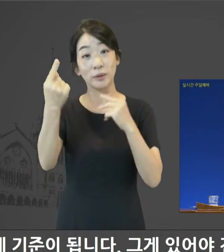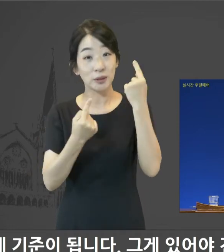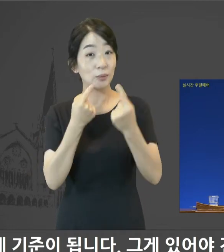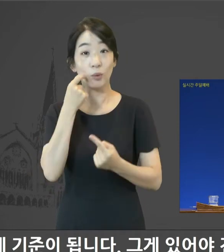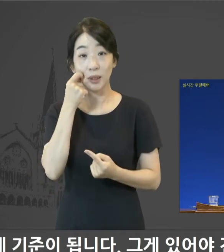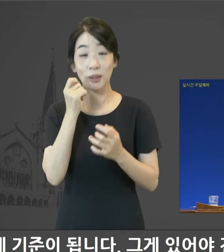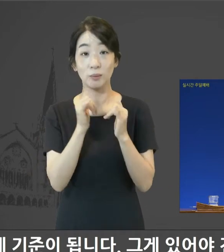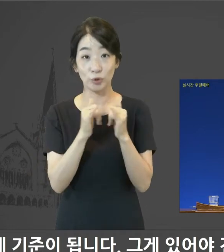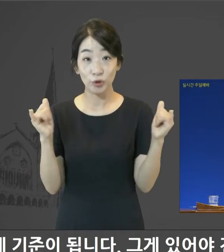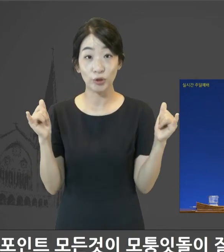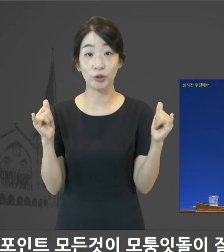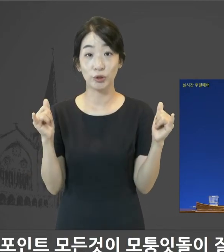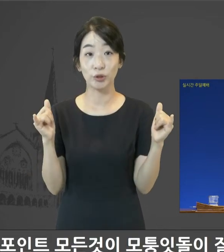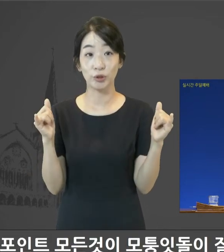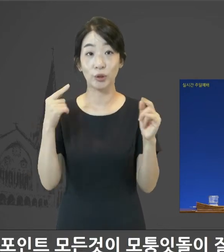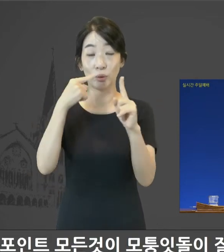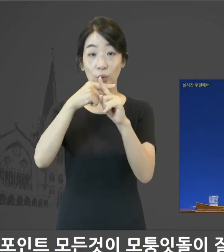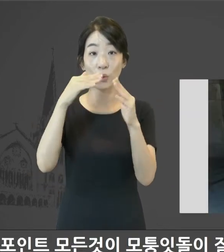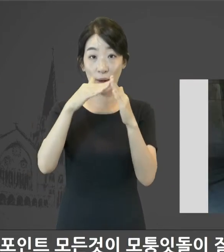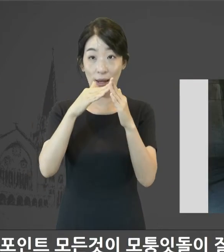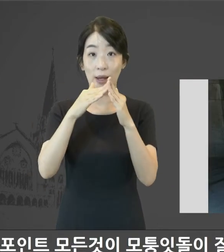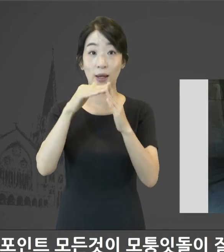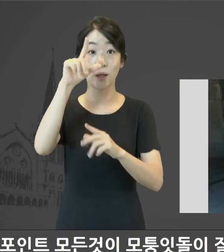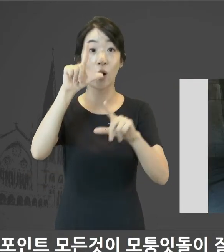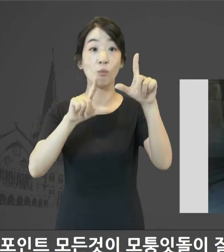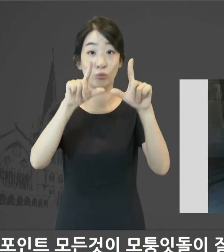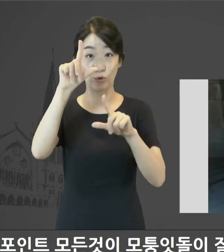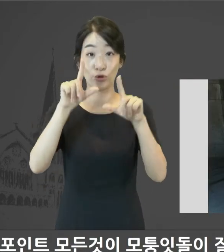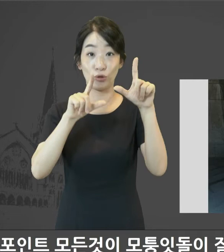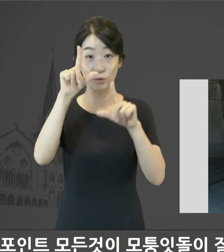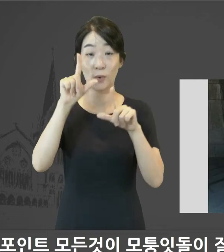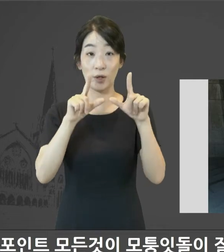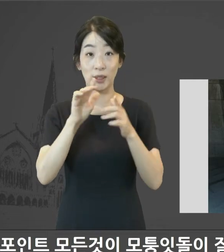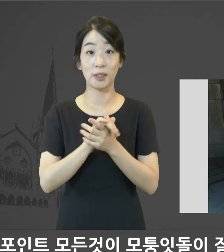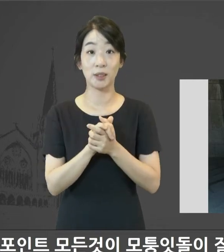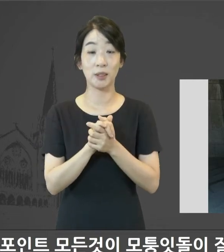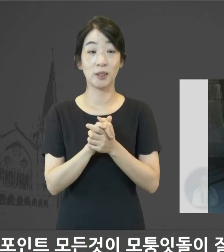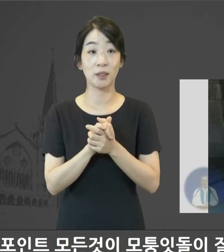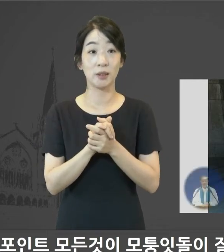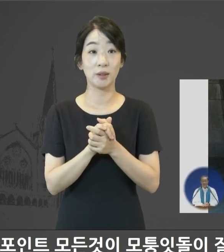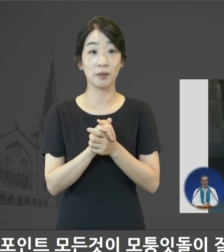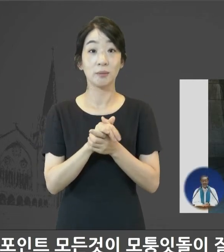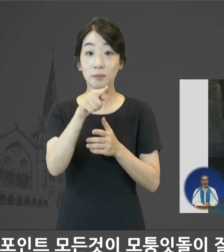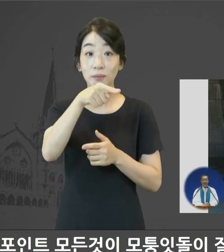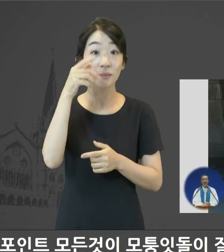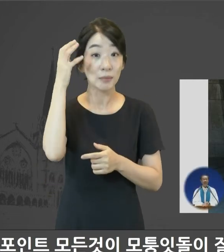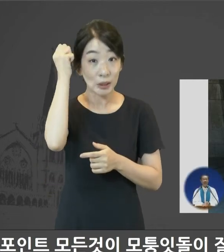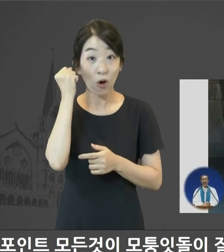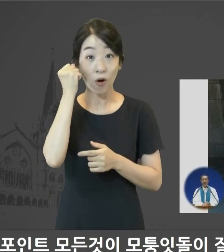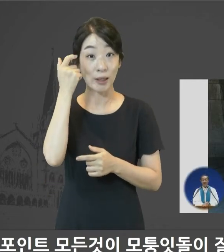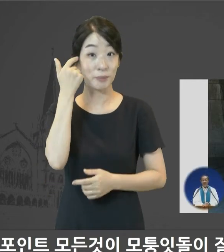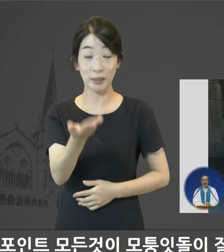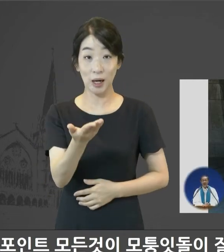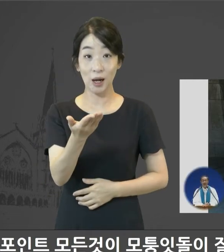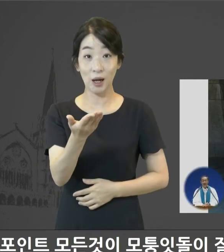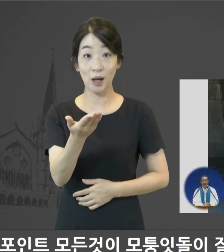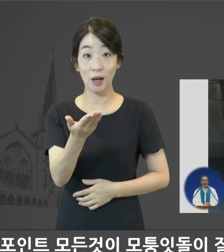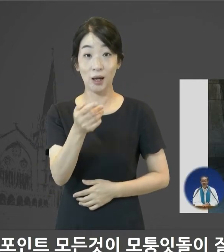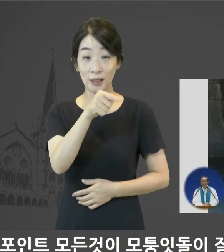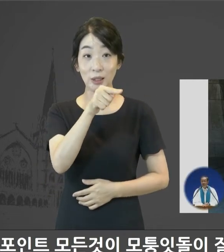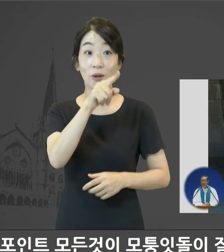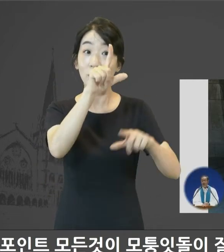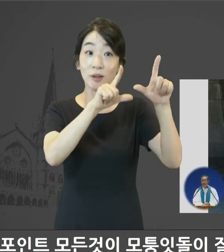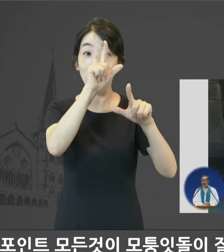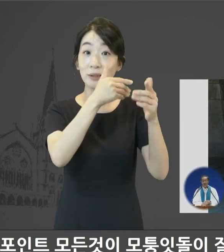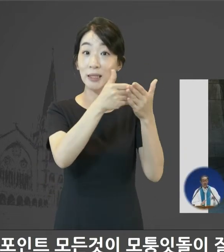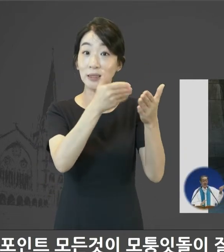교회 건물의 일부를 사진으로 보여드리겠습니다. 여기 기억나세요? 어딘지? 이 자리로 잘 안 다니시는 분은 저긴가